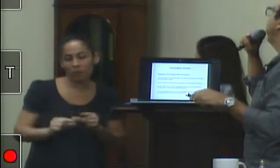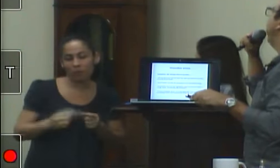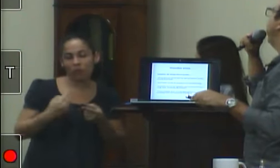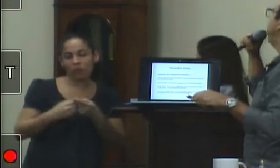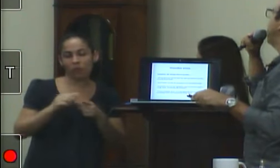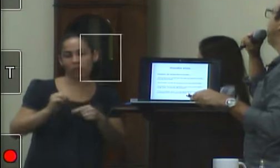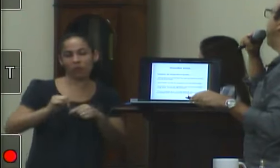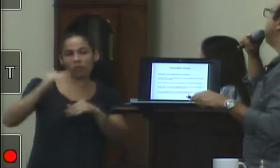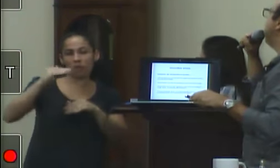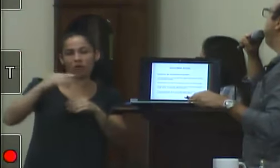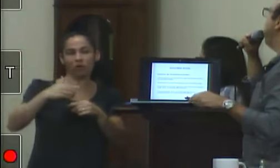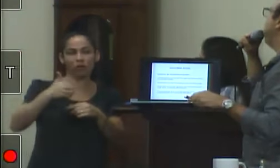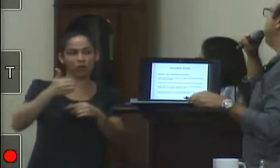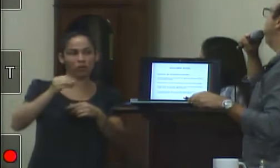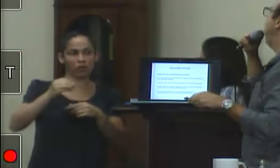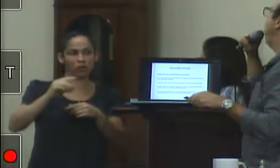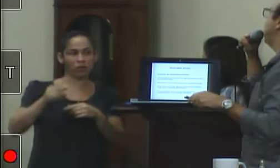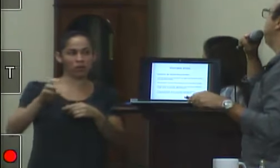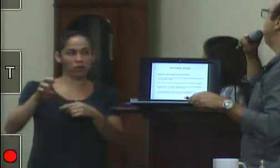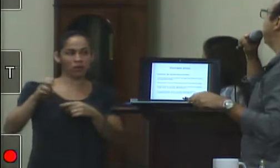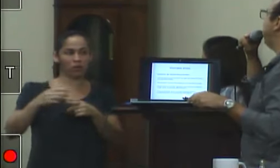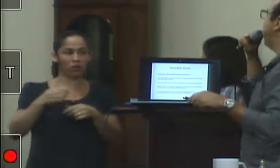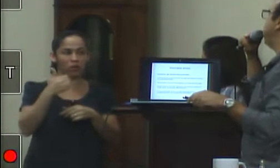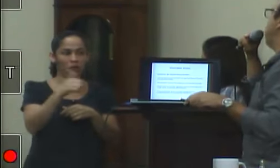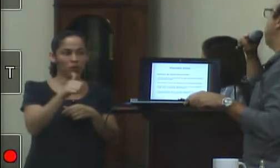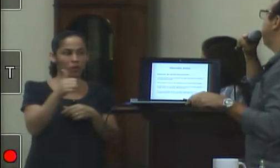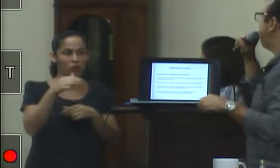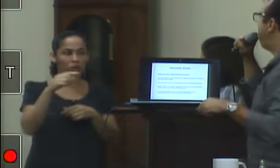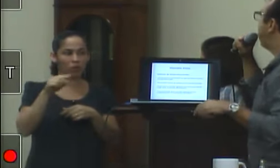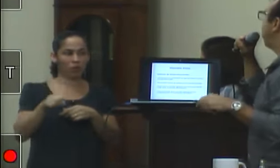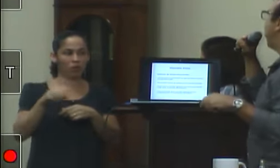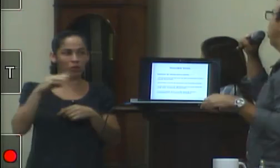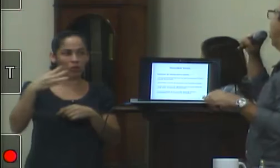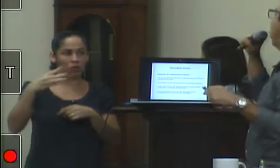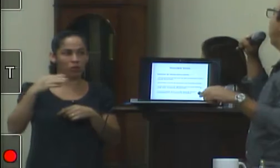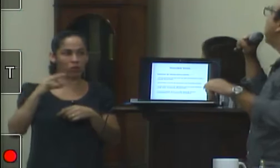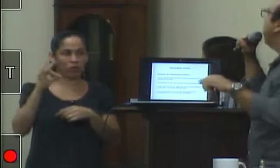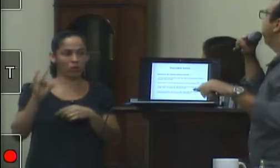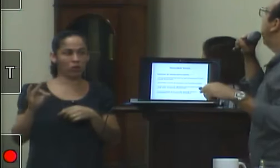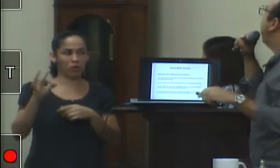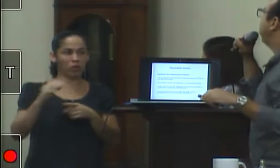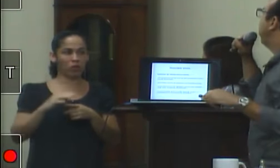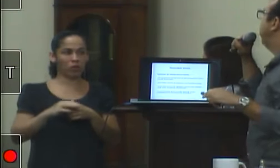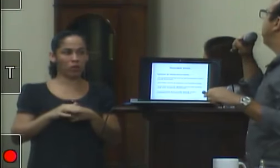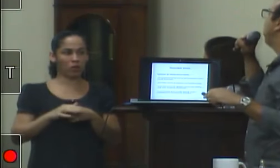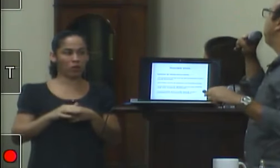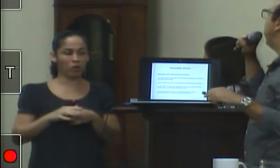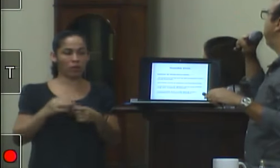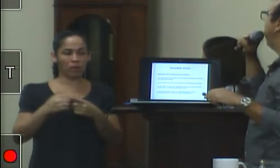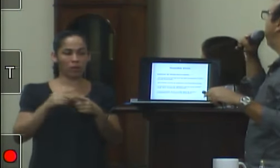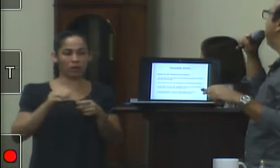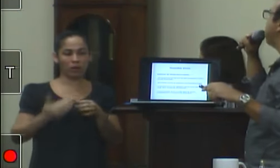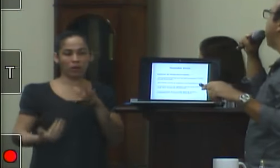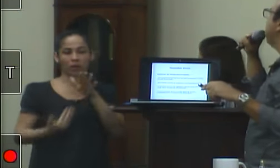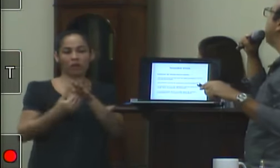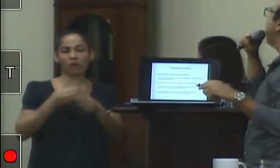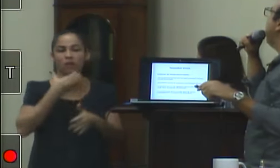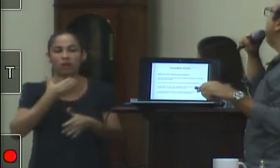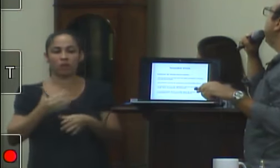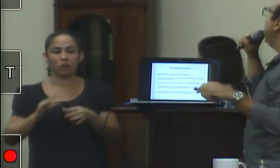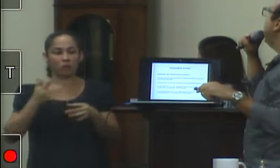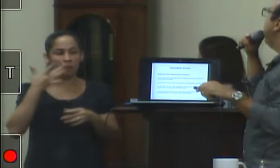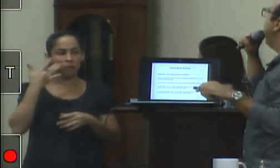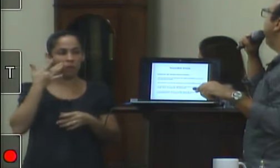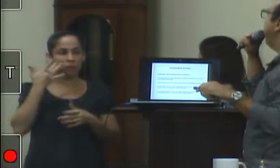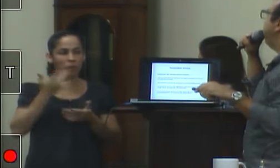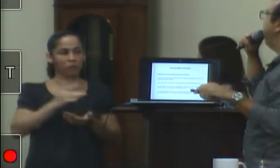né, que é em torno de 10,5%, ficou 11,3%, mas o acumulado do ano tá dentro do parâmetro preconizado.